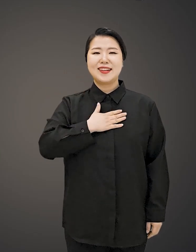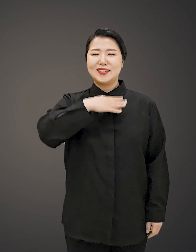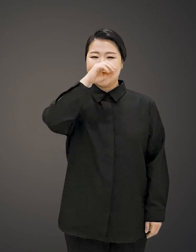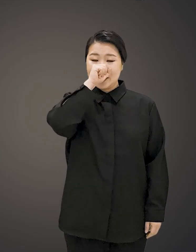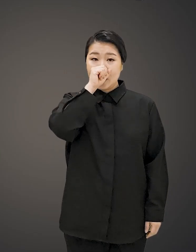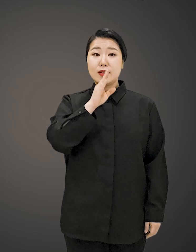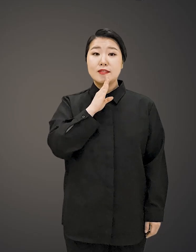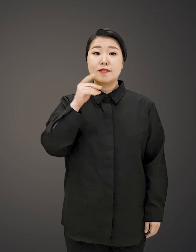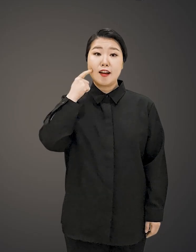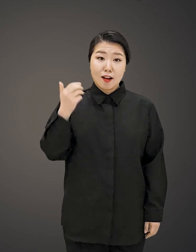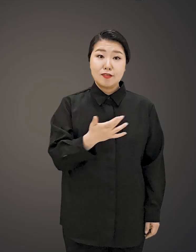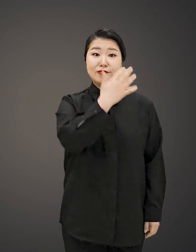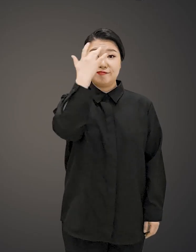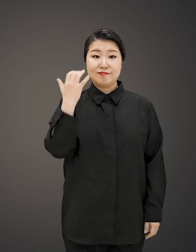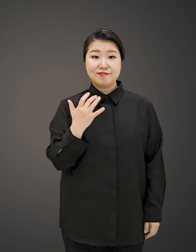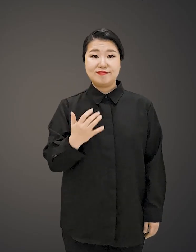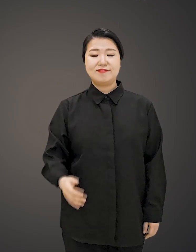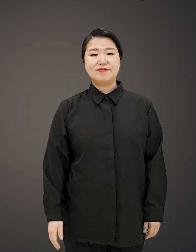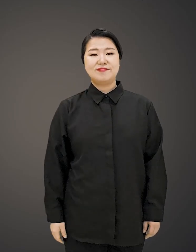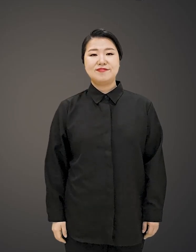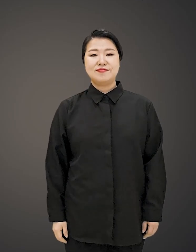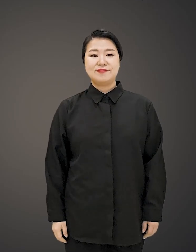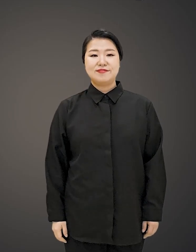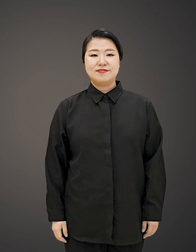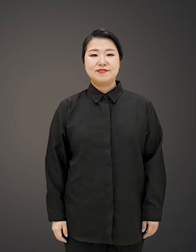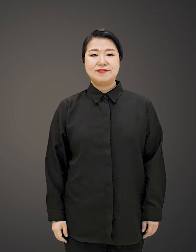듣기가 좋아. 너무 아름다워.